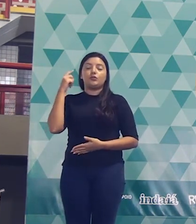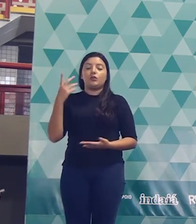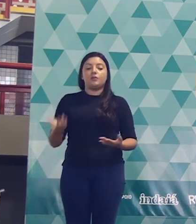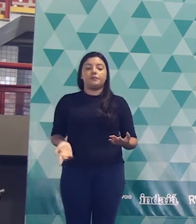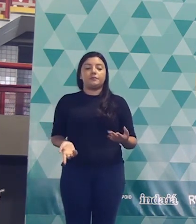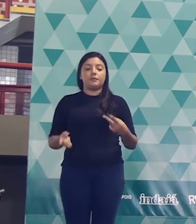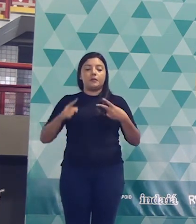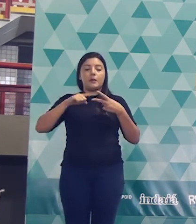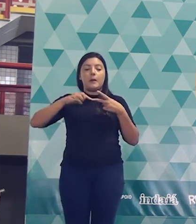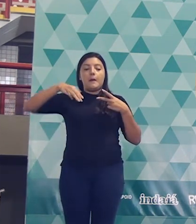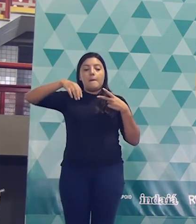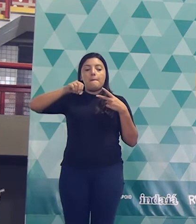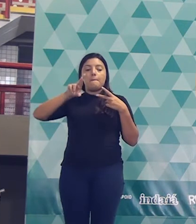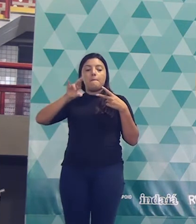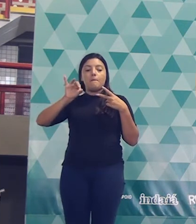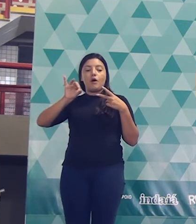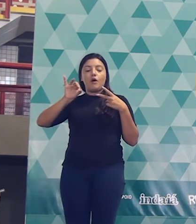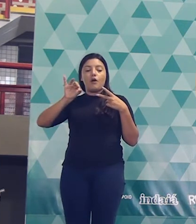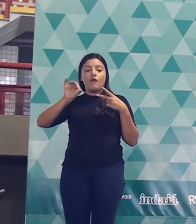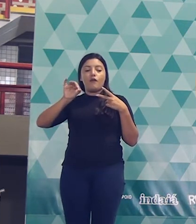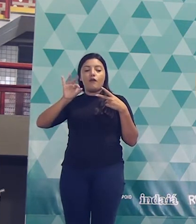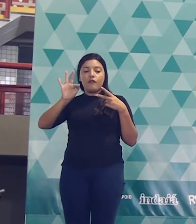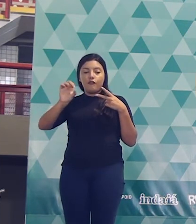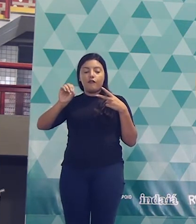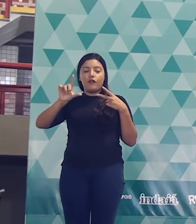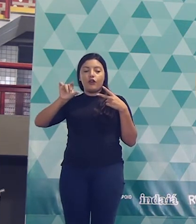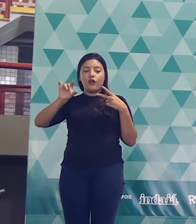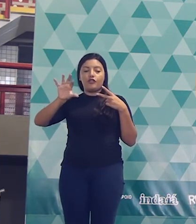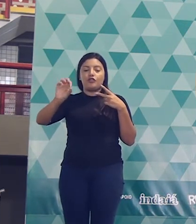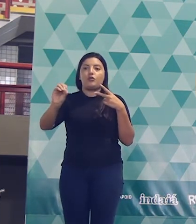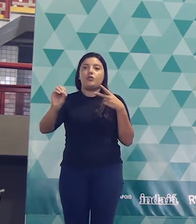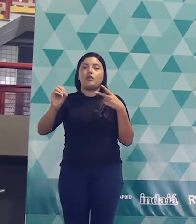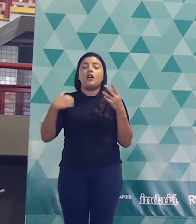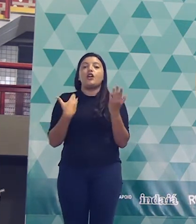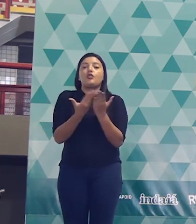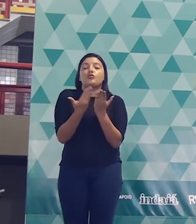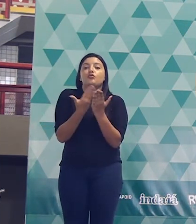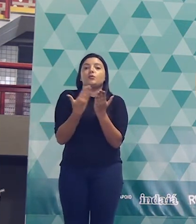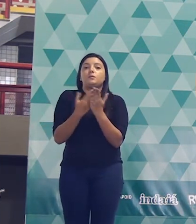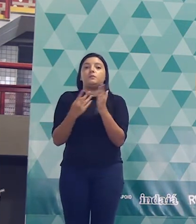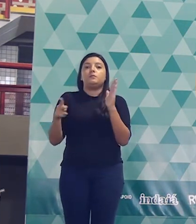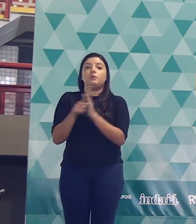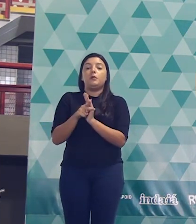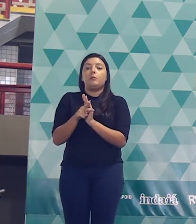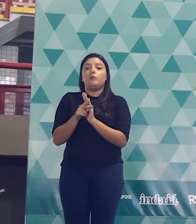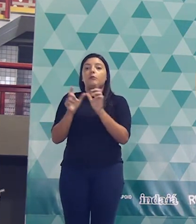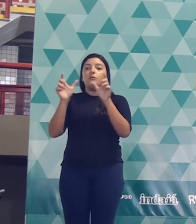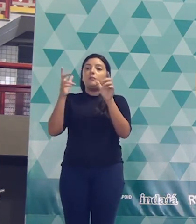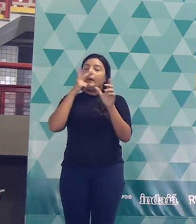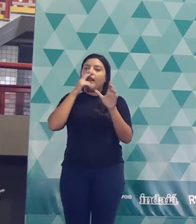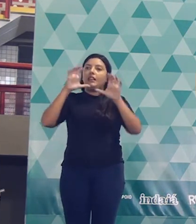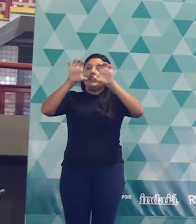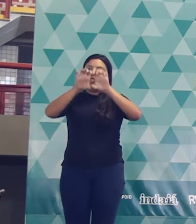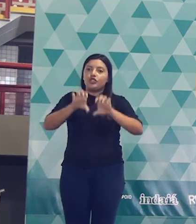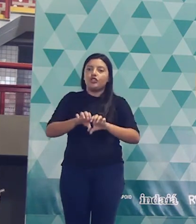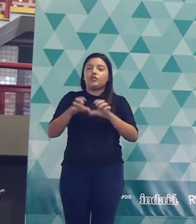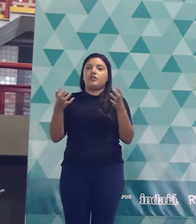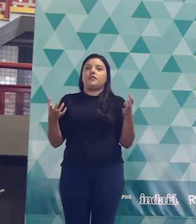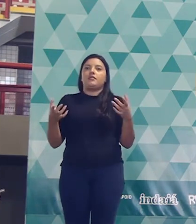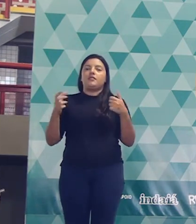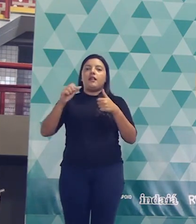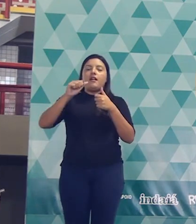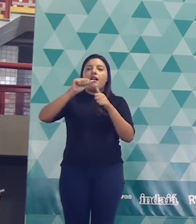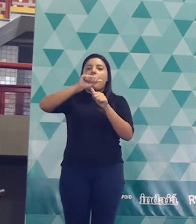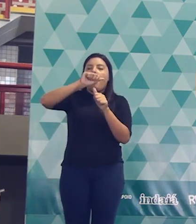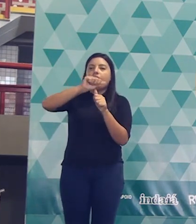Ok. Morfológico tem a ver com o quê? O que é a morfologia? É o estudo da forma. Artigo, substantivo,